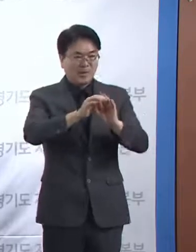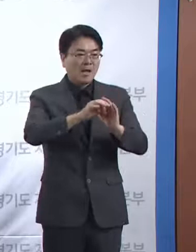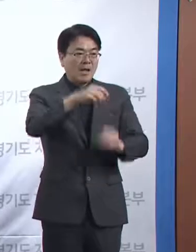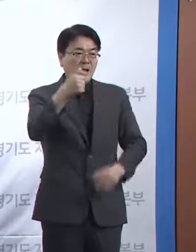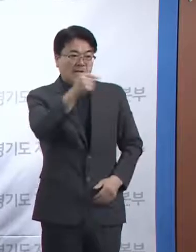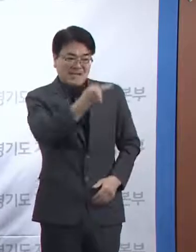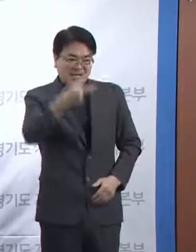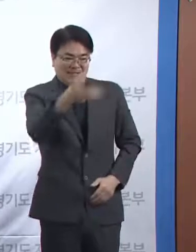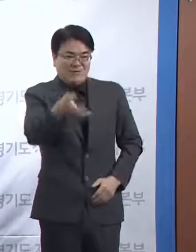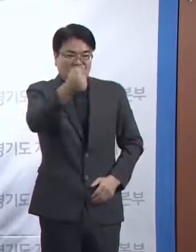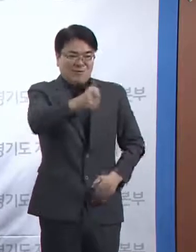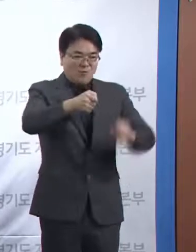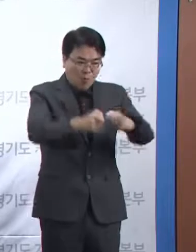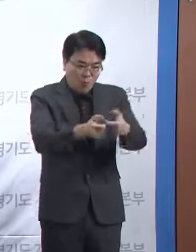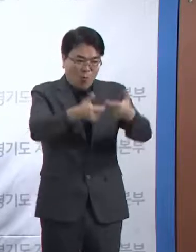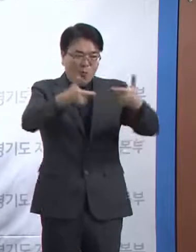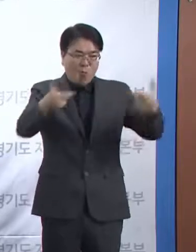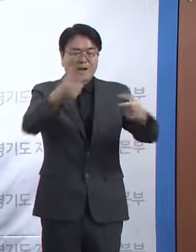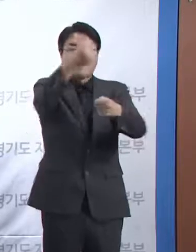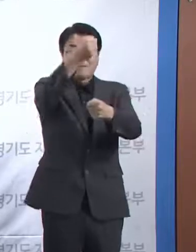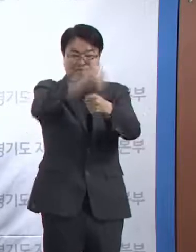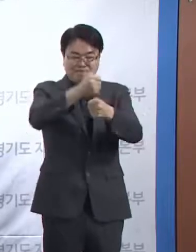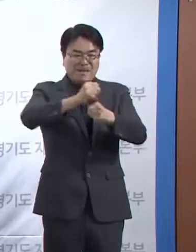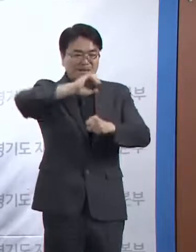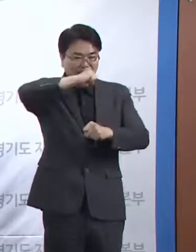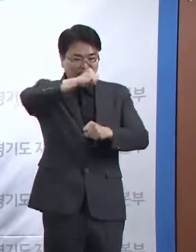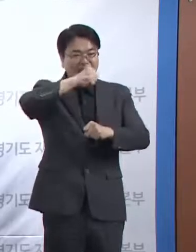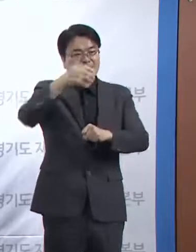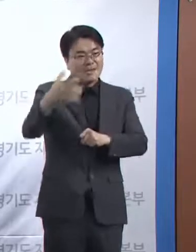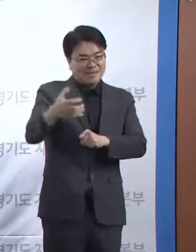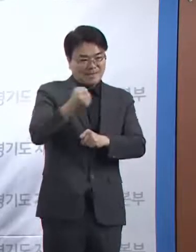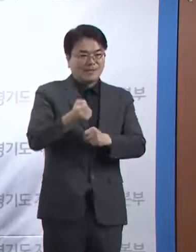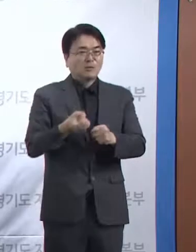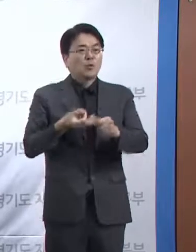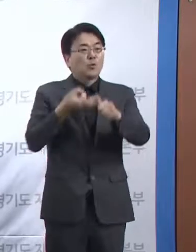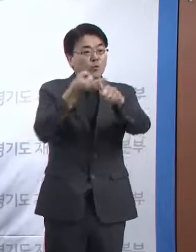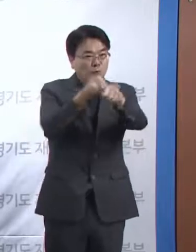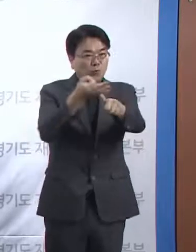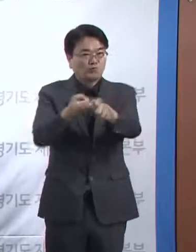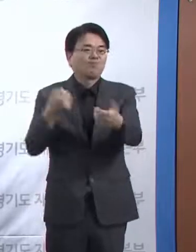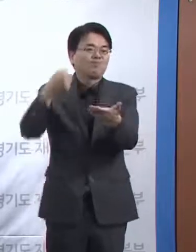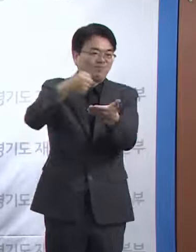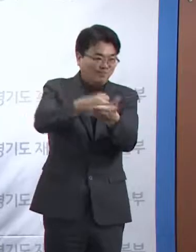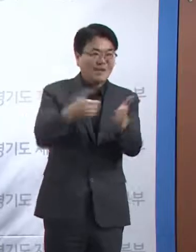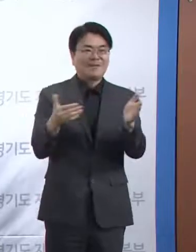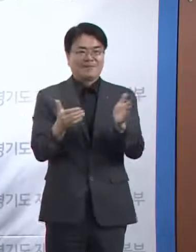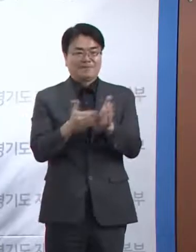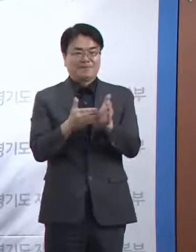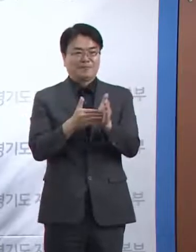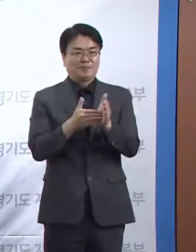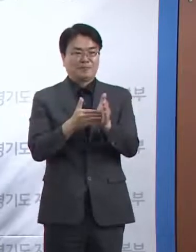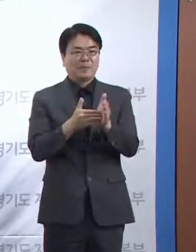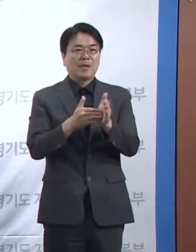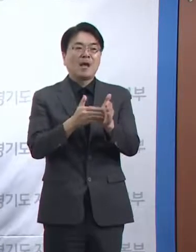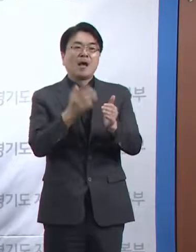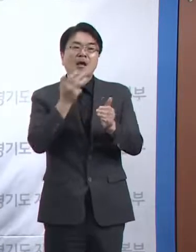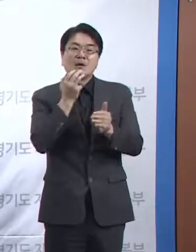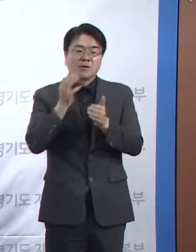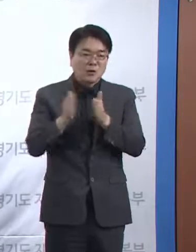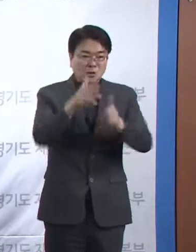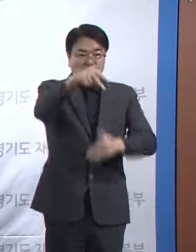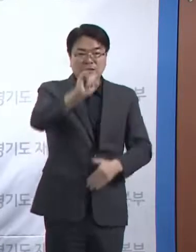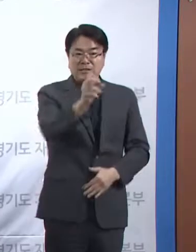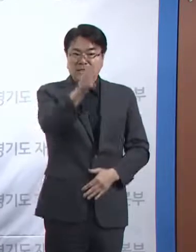지역화폐 확대 지급을 결정하게 되었습니다. 아울러 경기도의회는 지역화폐 발생의 근거가